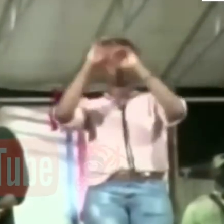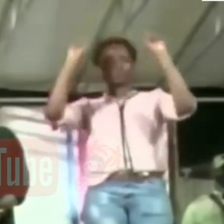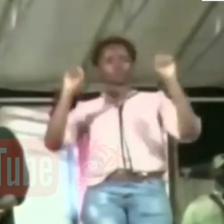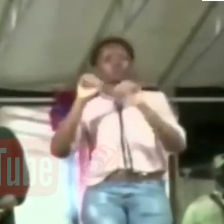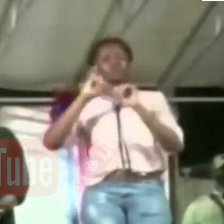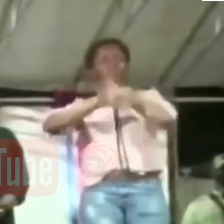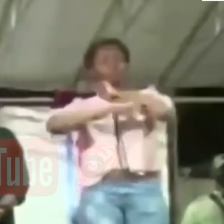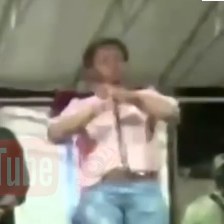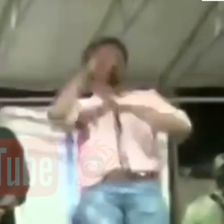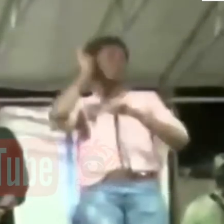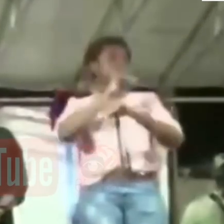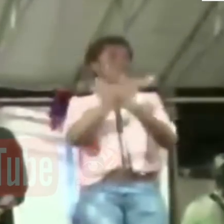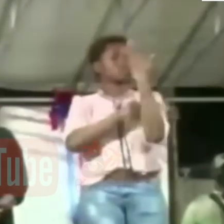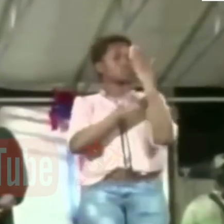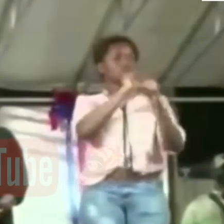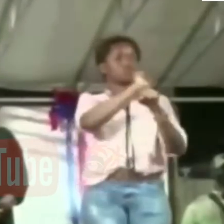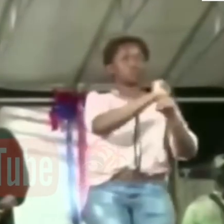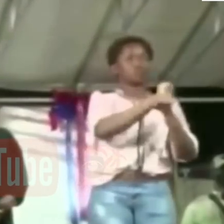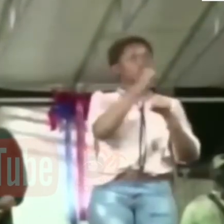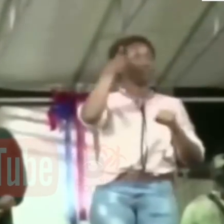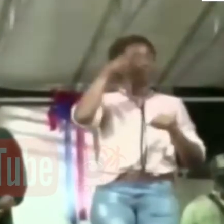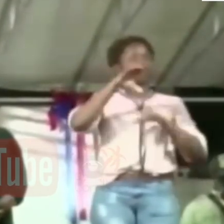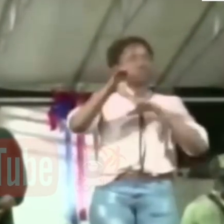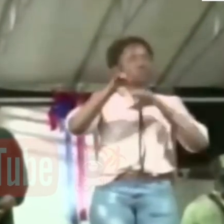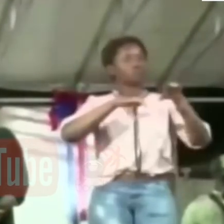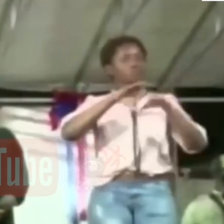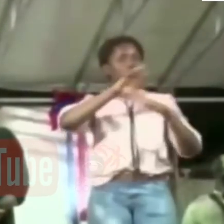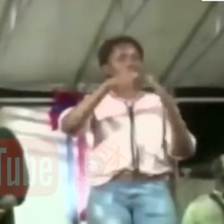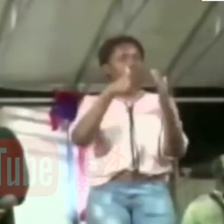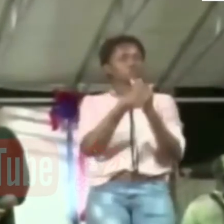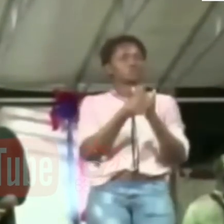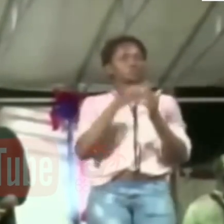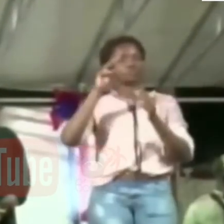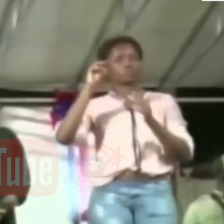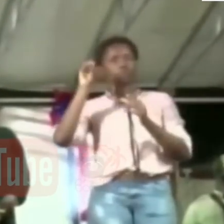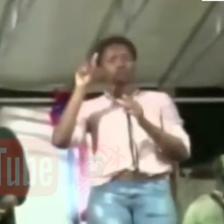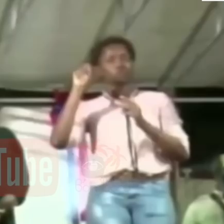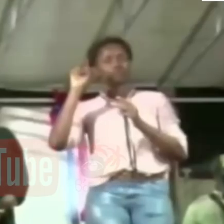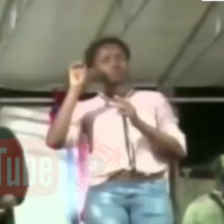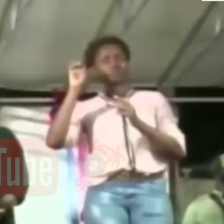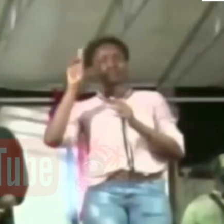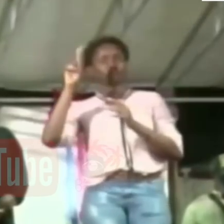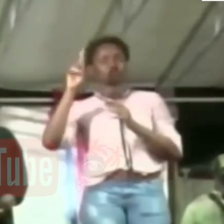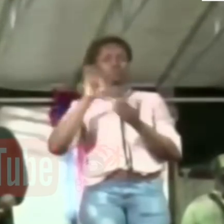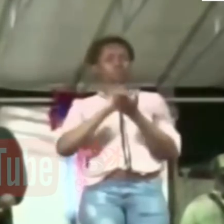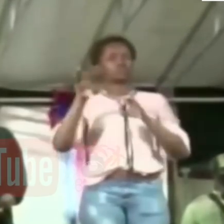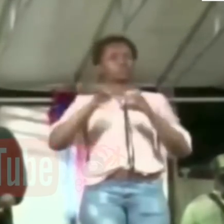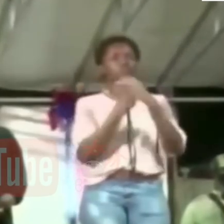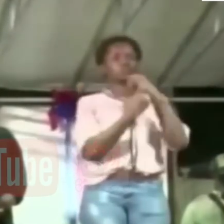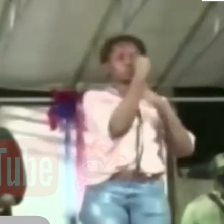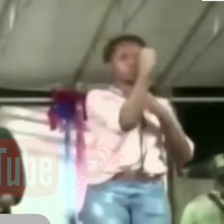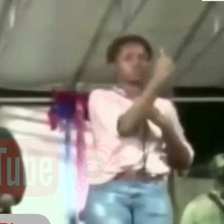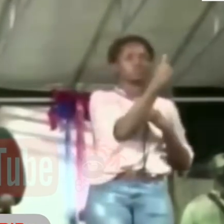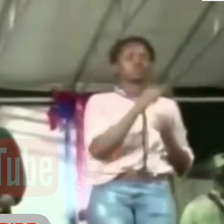jamais vu depuis hier matin, qui travaillent pour faire tous les 4 moteurs ça y est. Faire yon. Ça veut dire qu'on